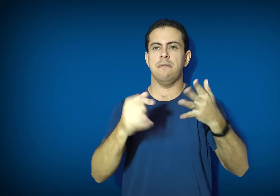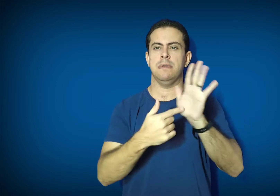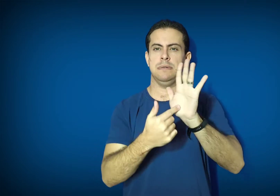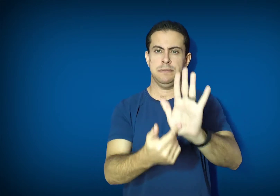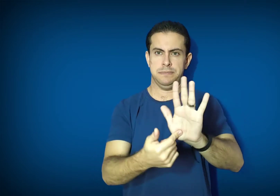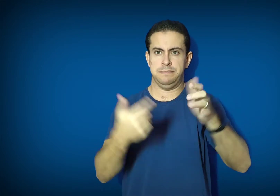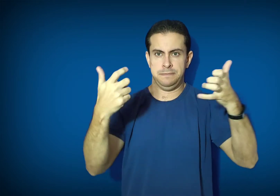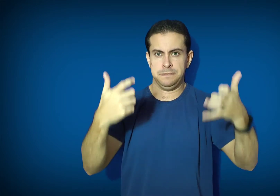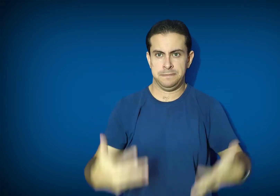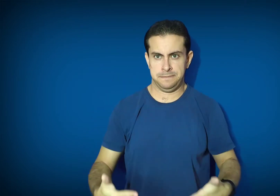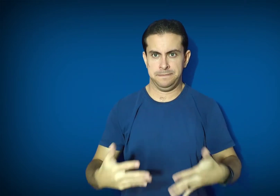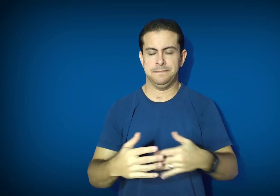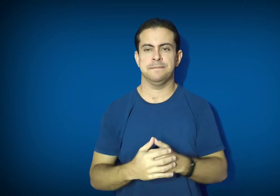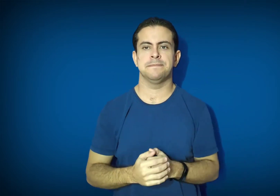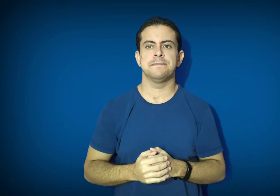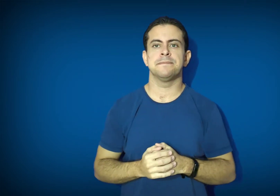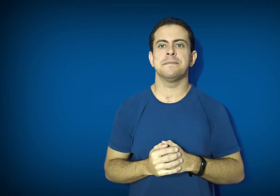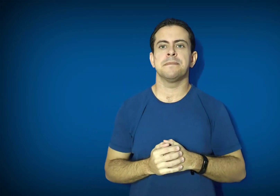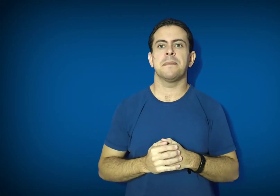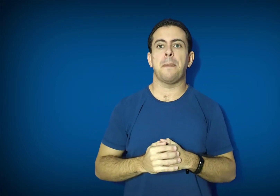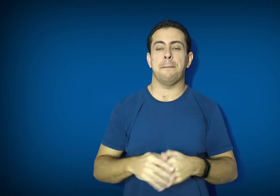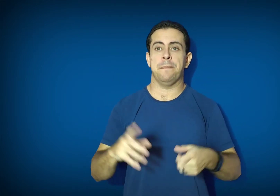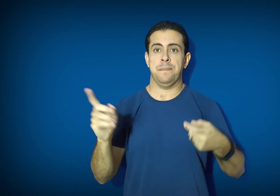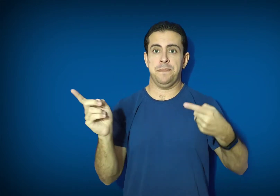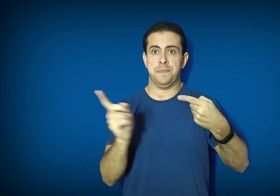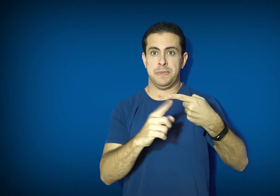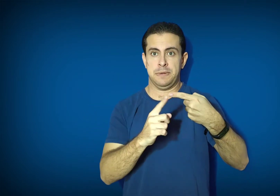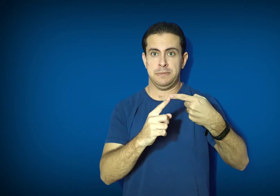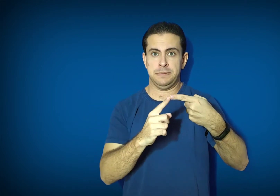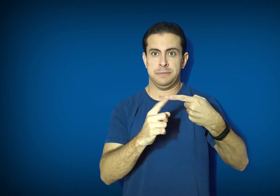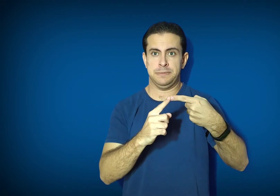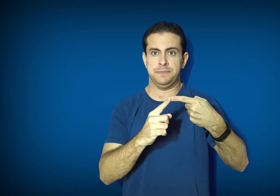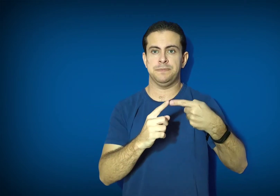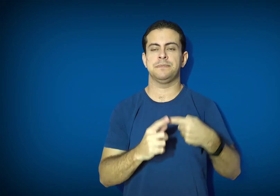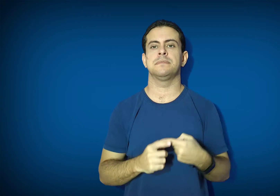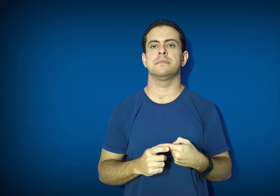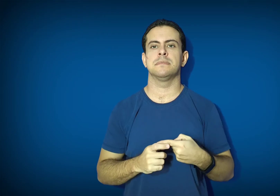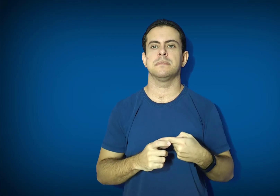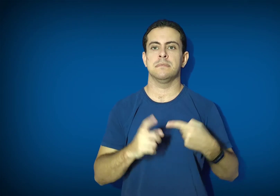daquela região. Eu vou mostrar esses fatores. O primeiro é